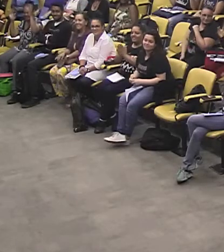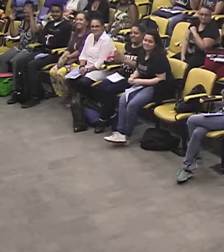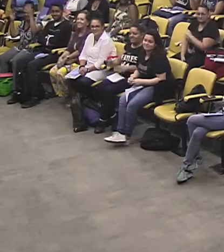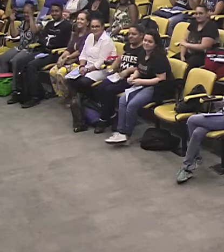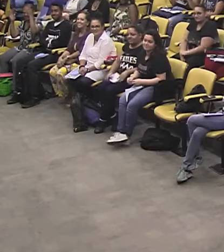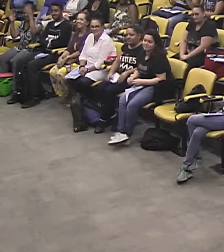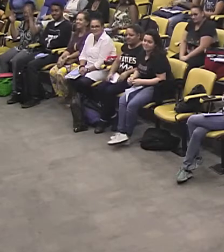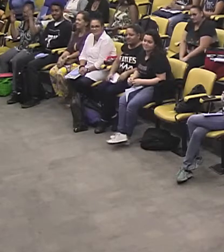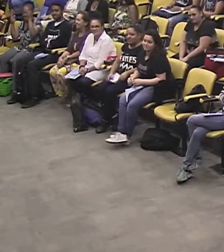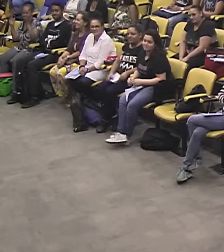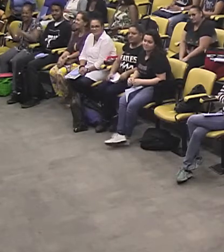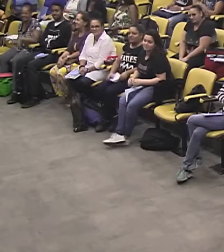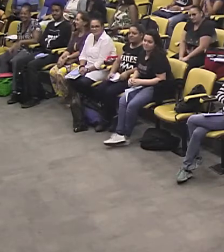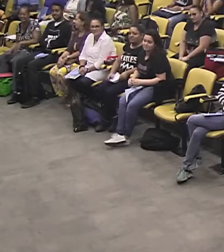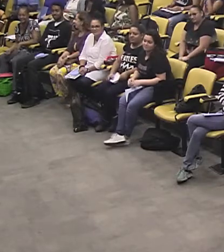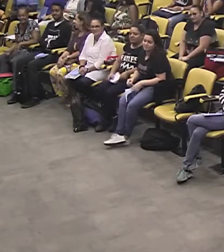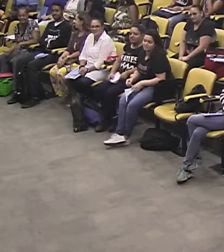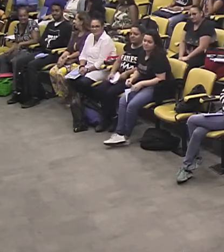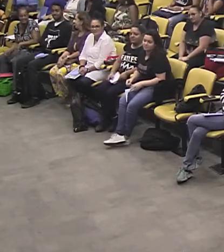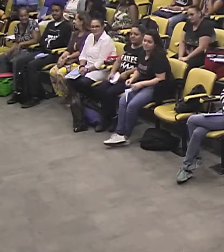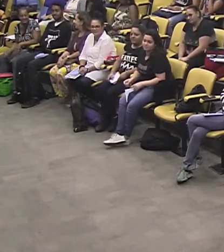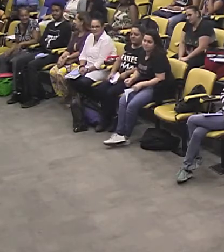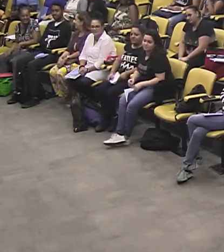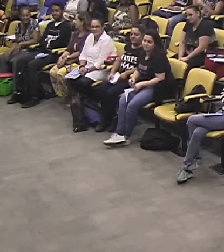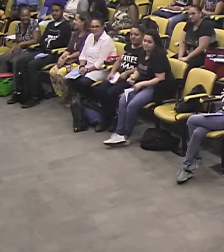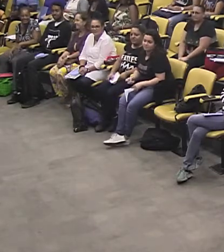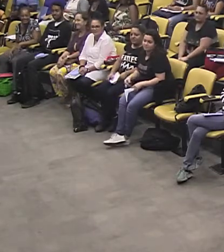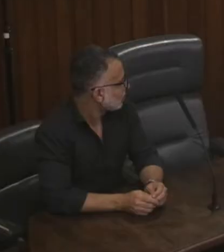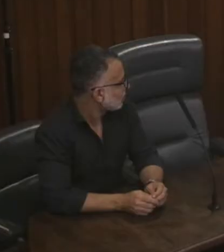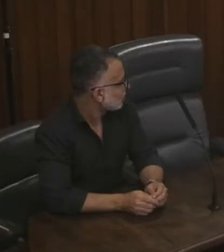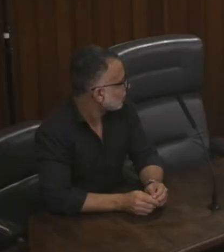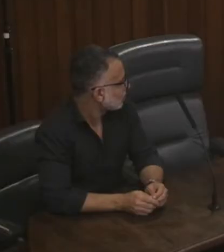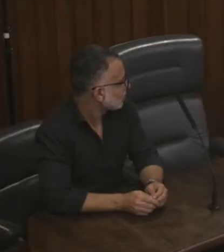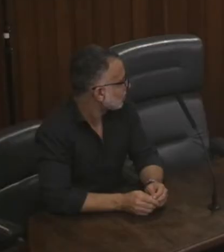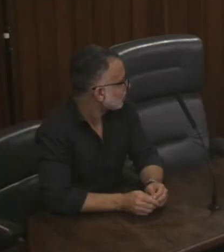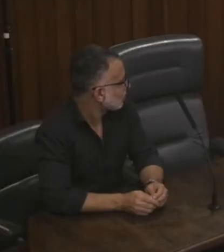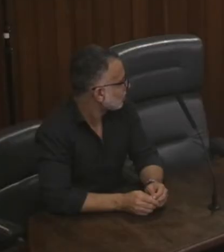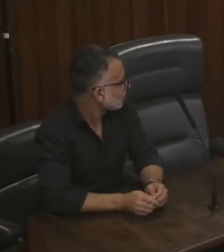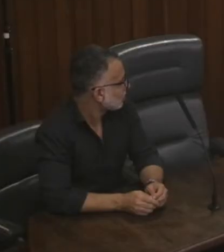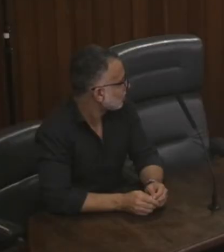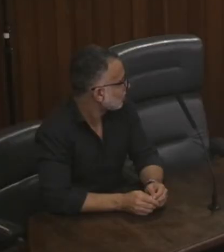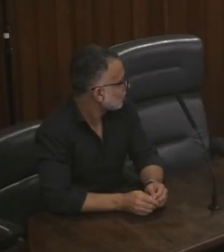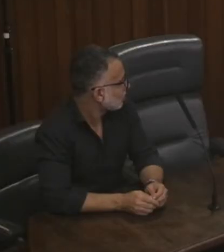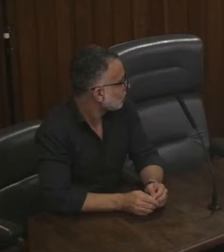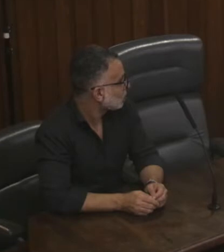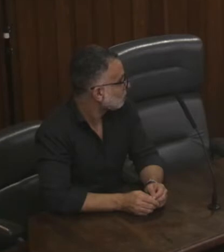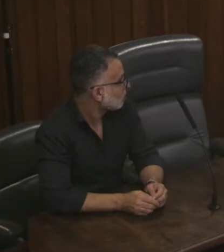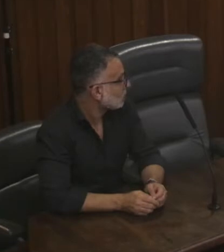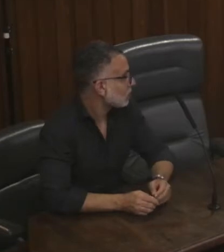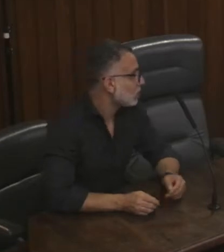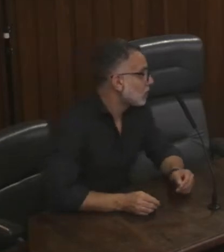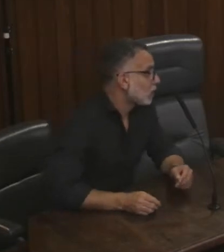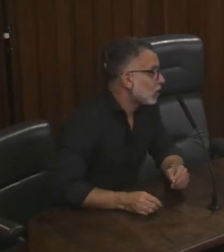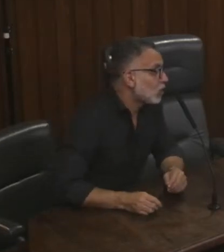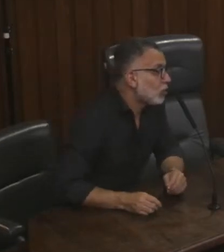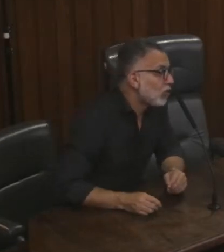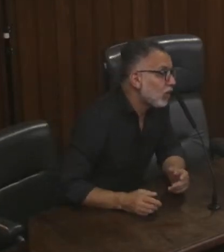Pronto, a casa, a sala é sua. Obrigada. Rosa, quer falar alguma coisinha, pessoal? Sejam bem-vindos e